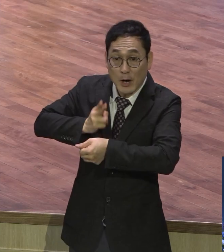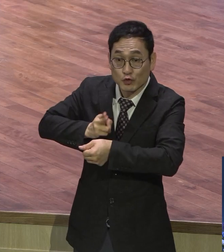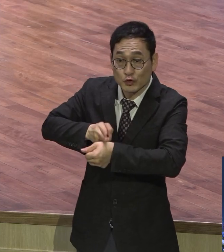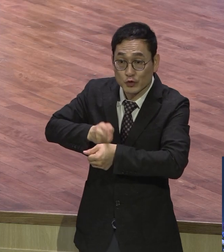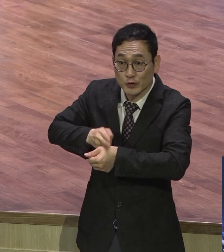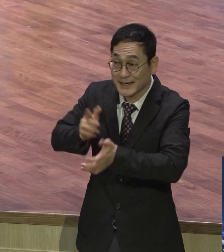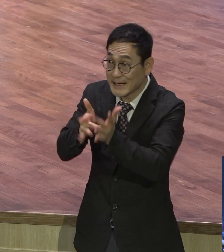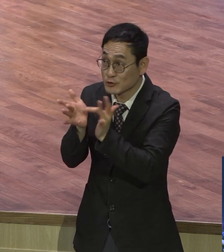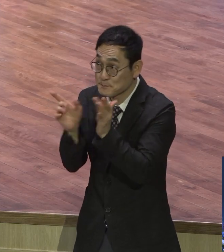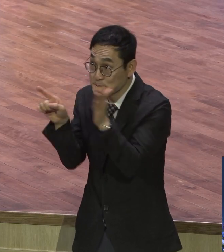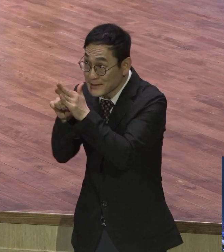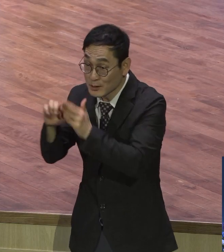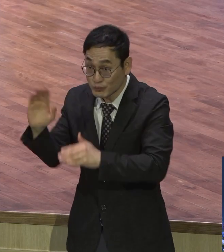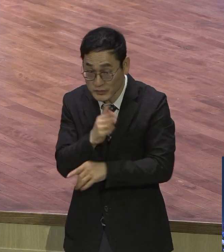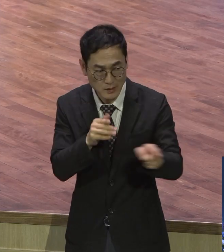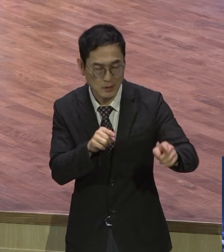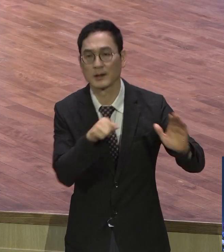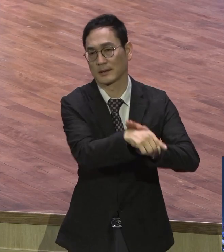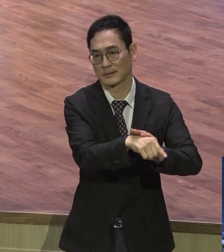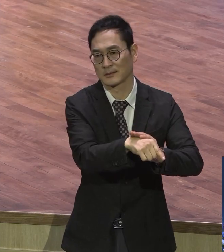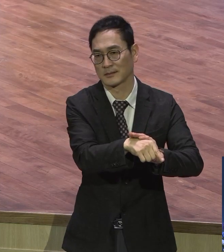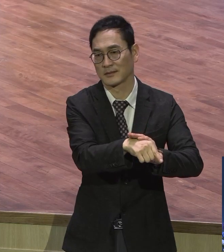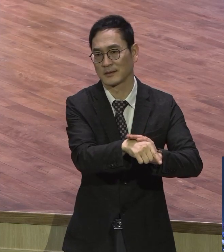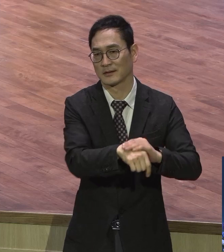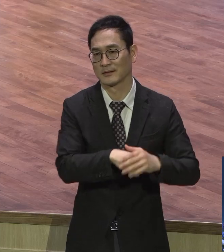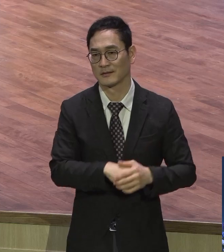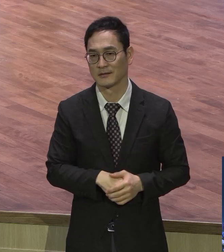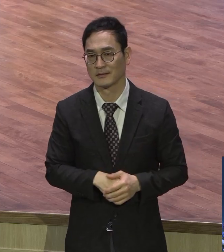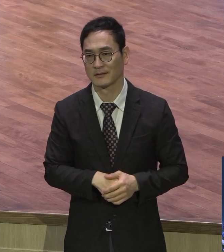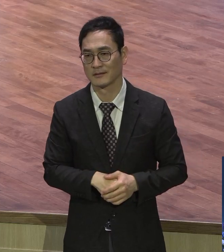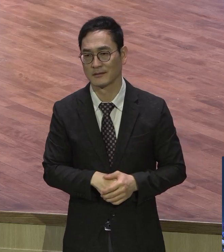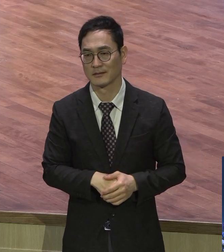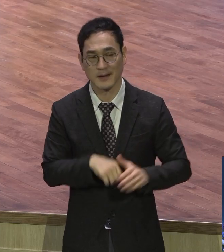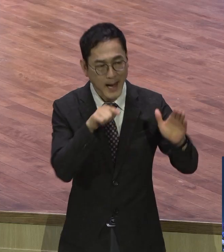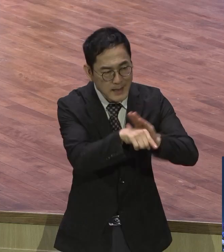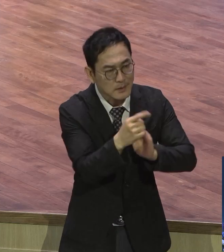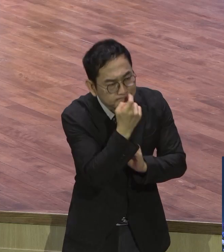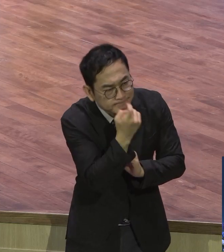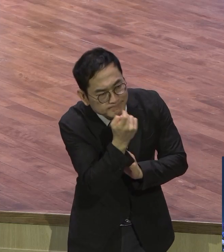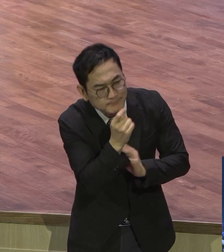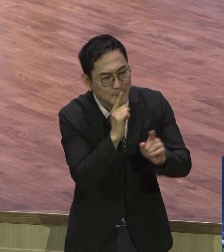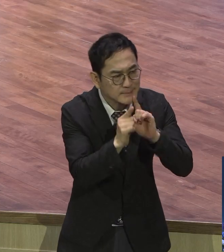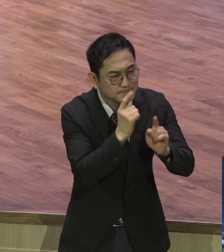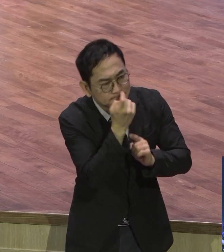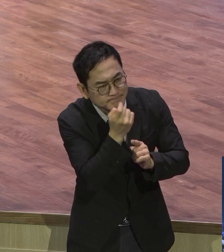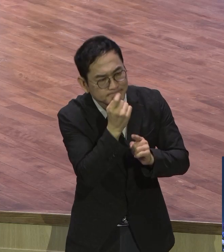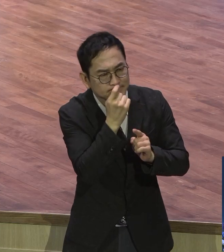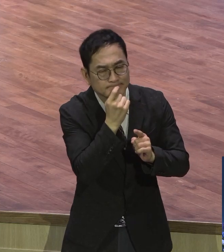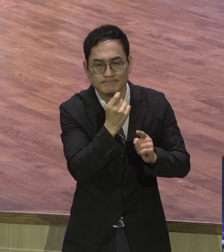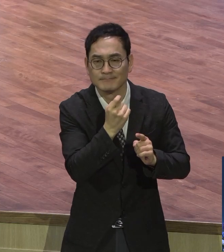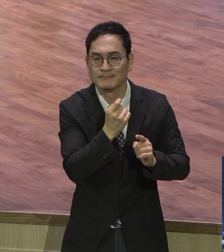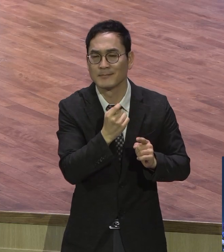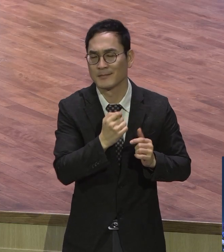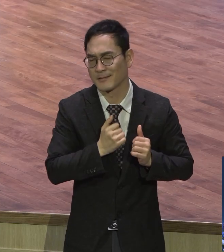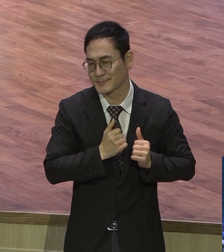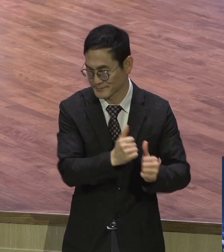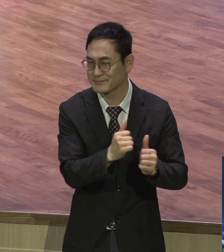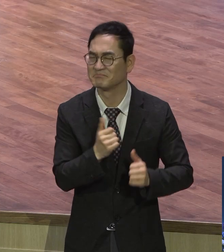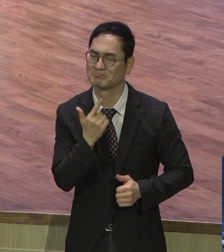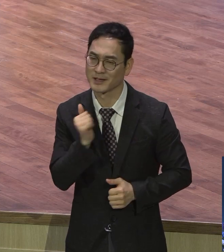것이 회당이에요. 회당에 랩런트가 있고 회당에 사람들이, 종교인들이 있으니까 회당을 들어갔어요.